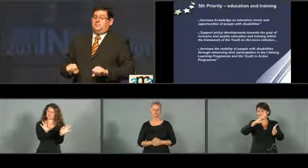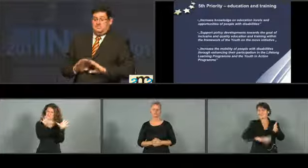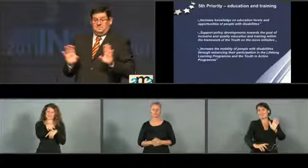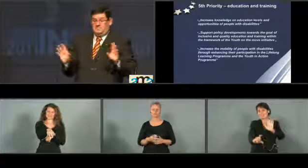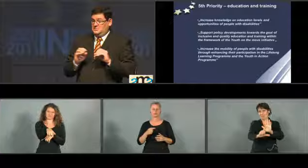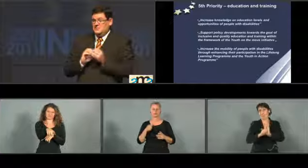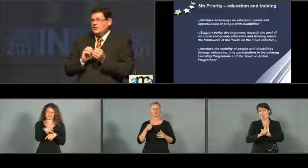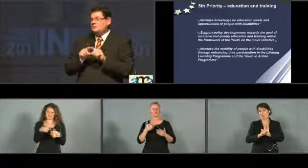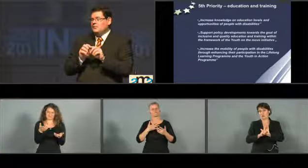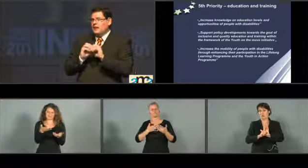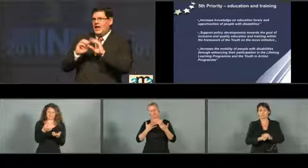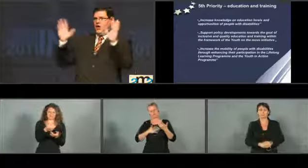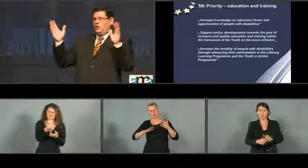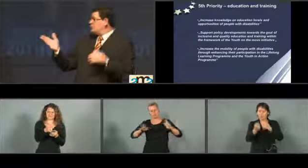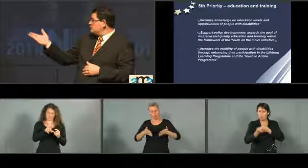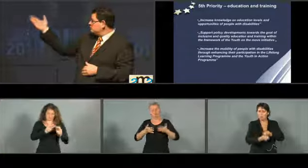l'éducation,